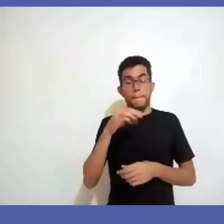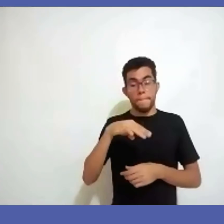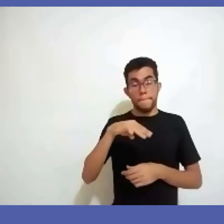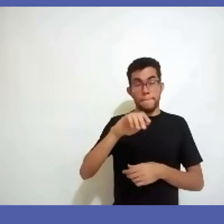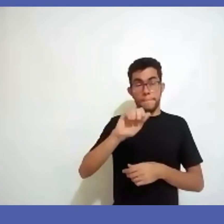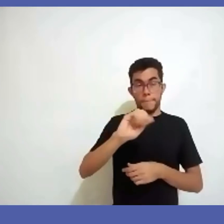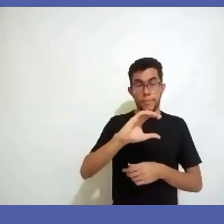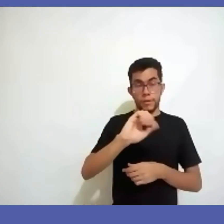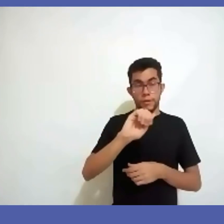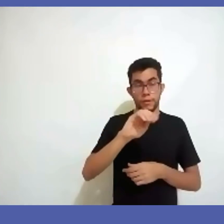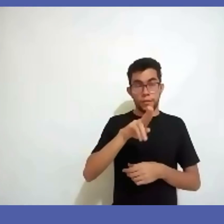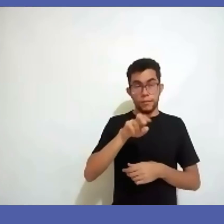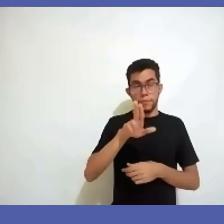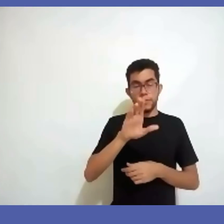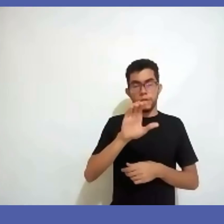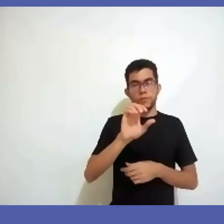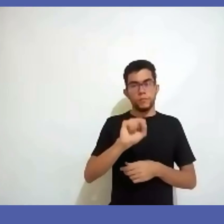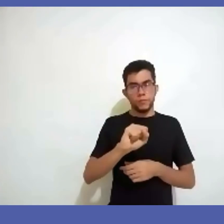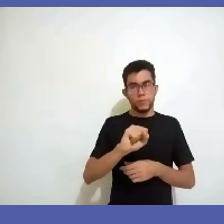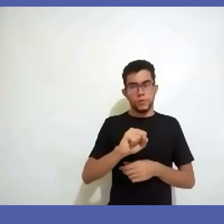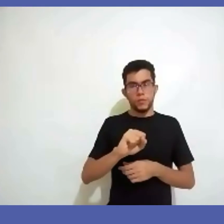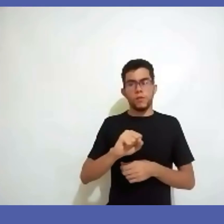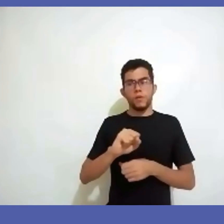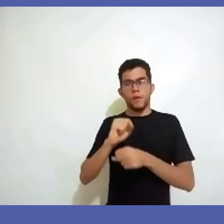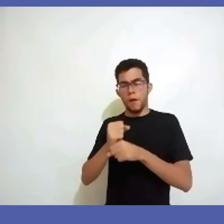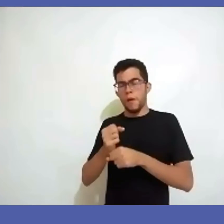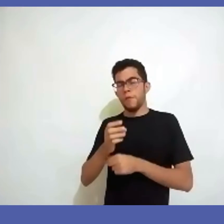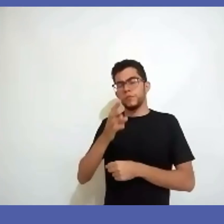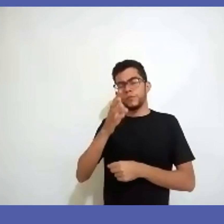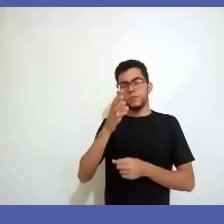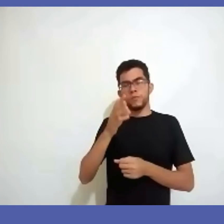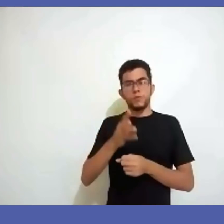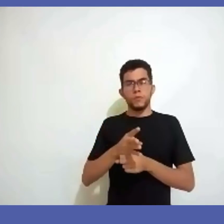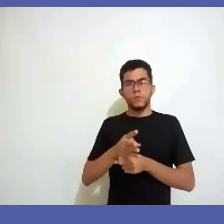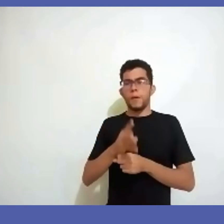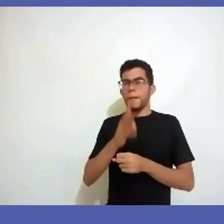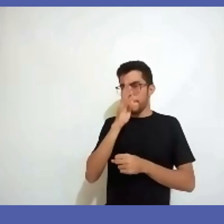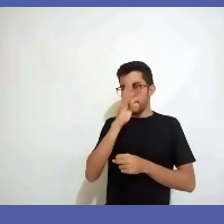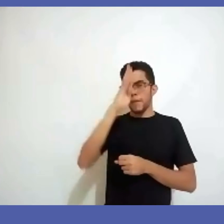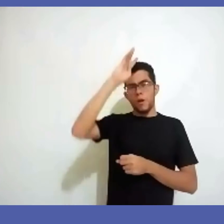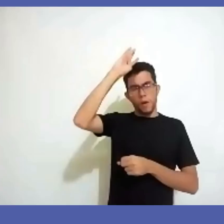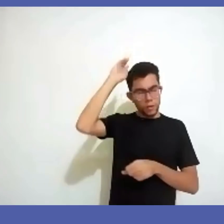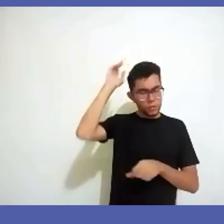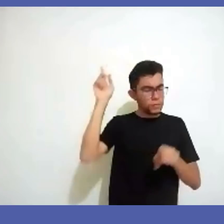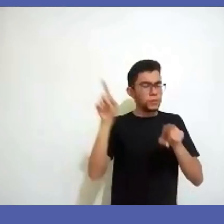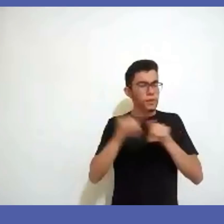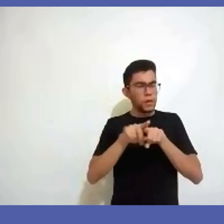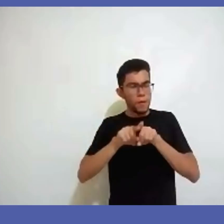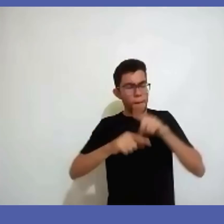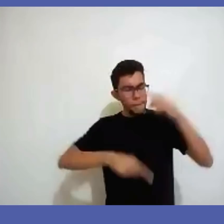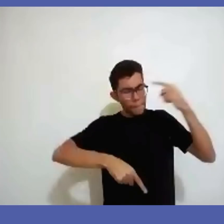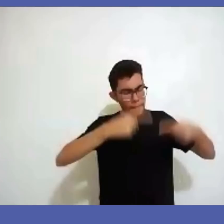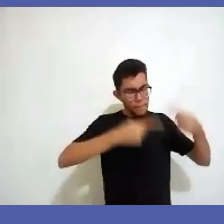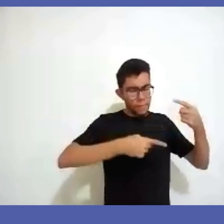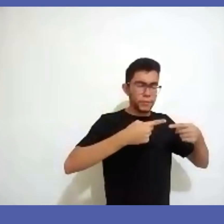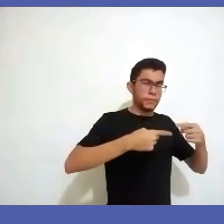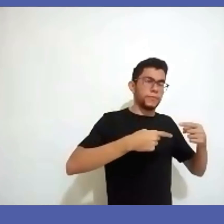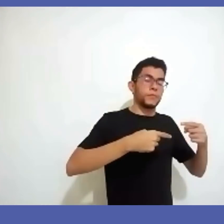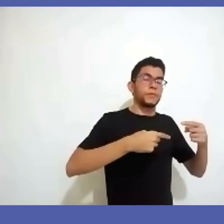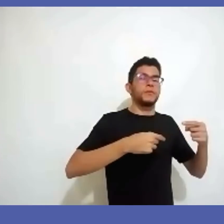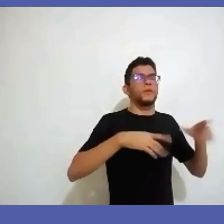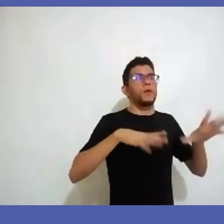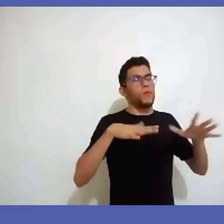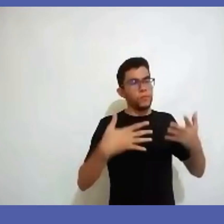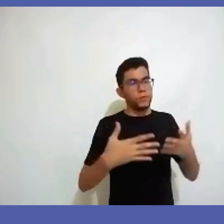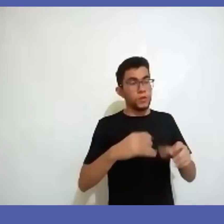o Império Romano, através do Pompeu, né, entraram na cidade. Então, a cidade de Jerusalém e o